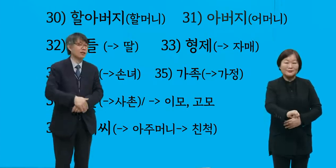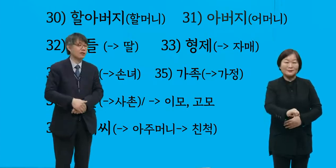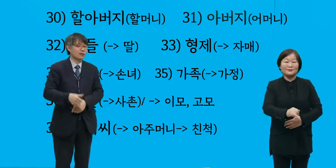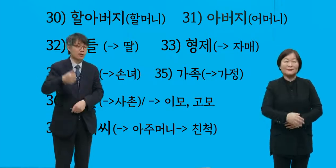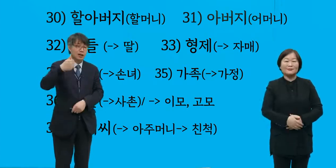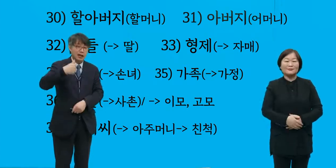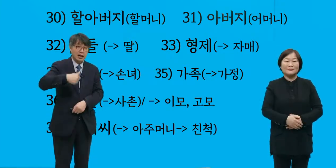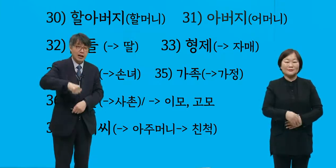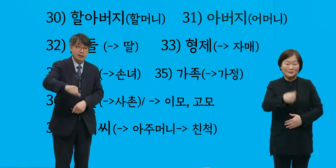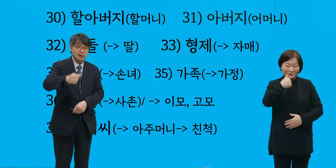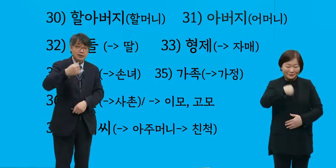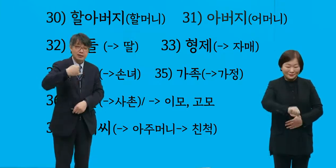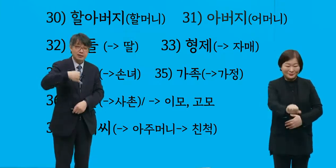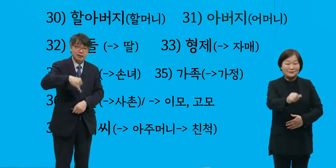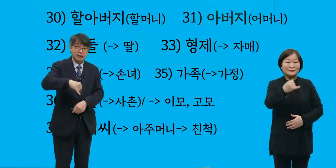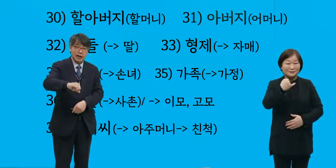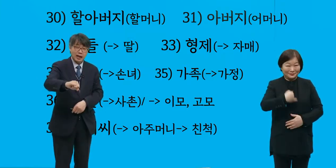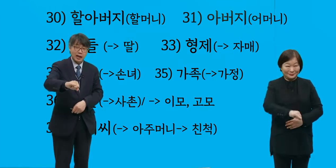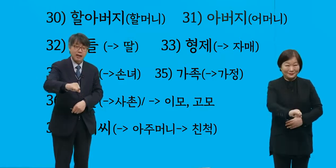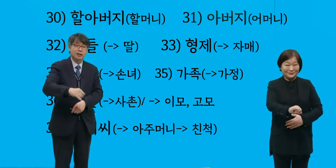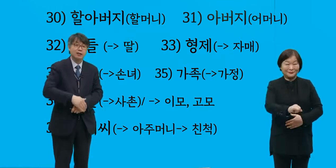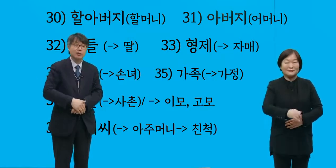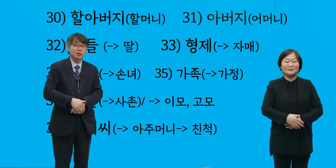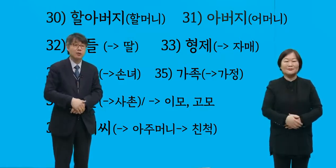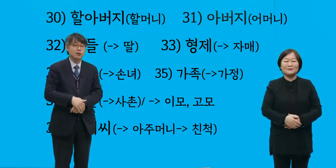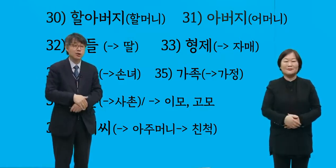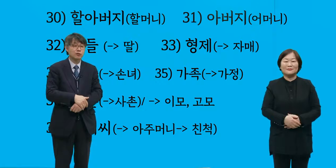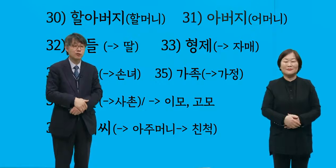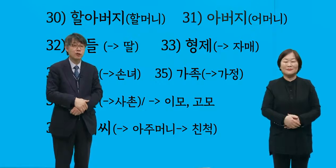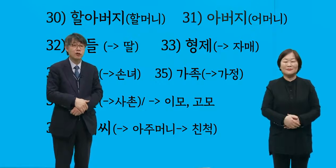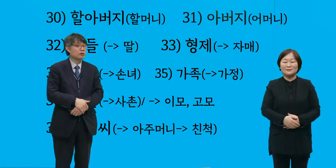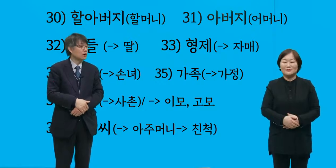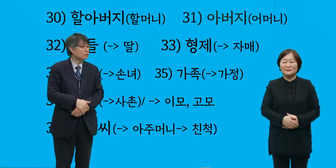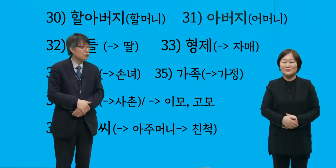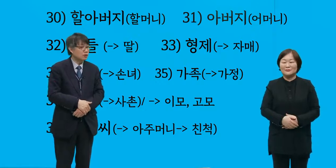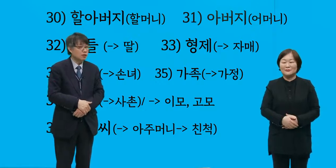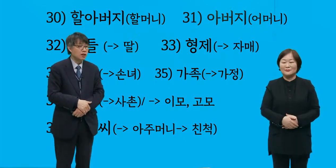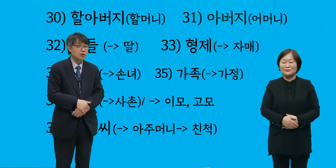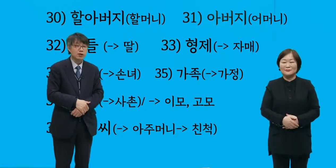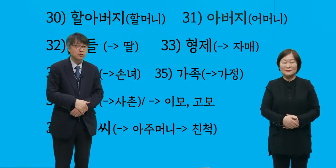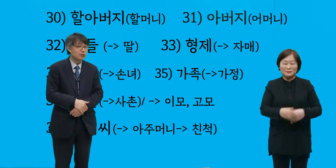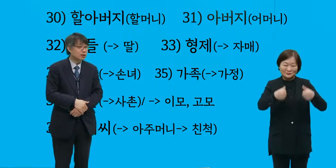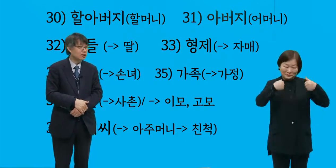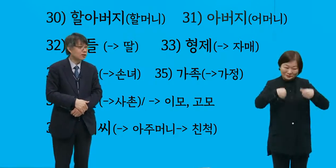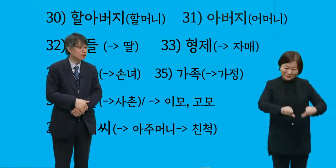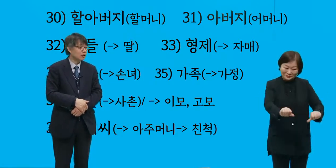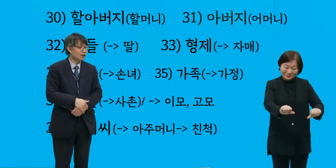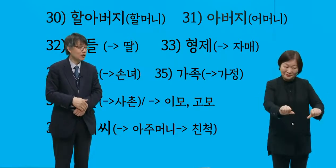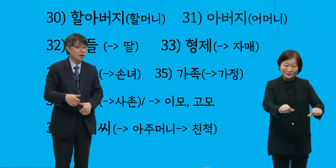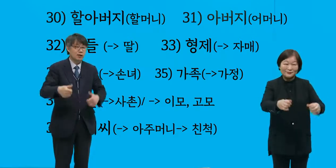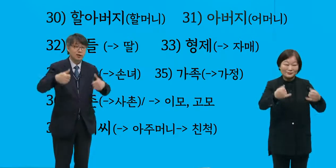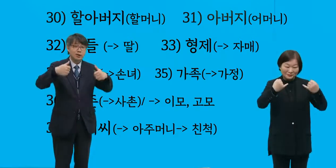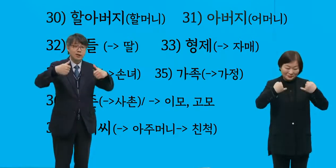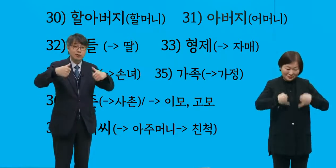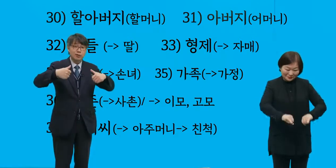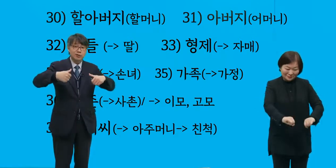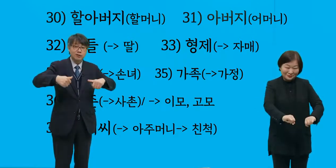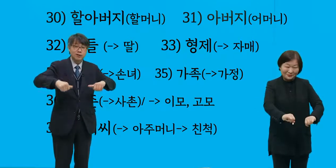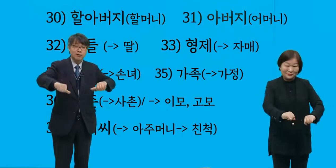딸이에요. 아들, 딸 이렇게 표현할 수 있겠죠. 쌍둥이 어떻게 할까요? 쌍둥이. 자, 남자 쌍둥이면